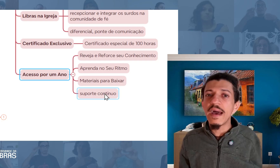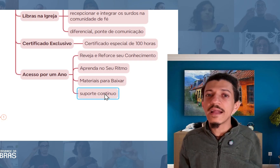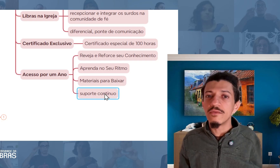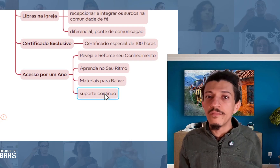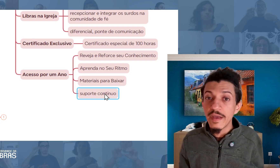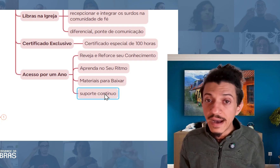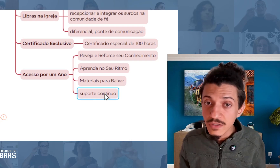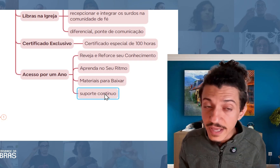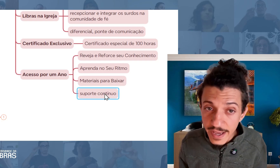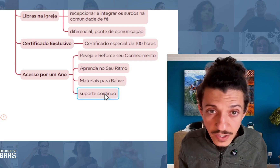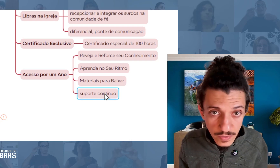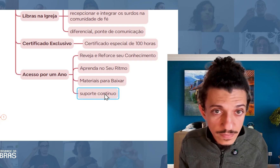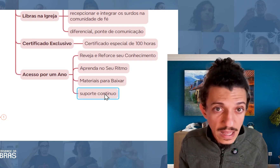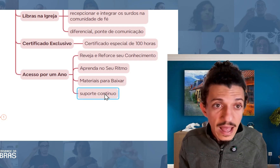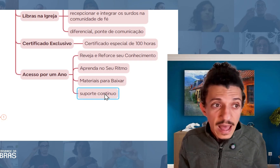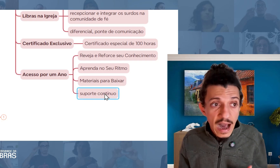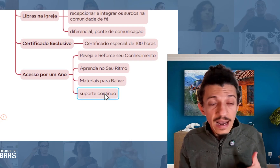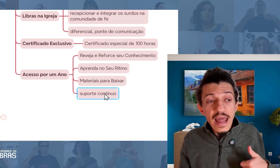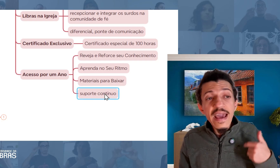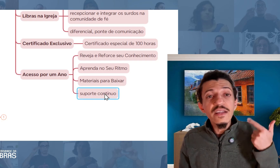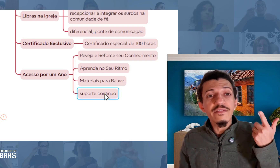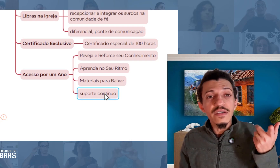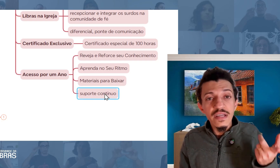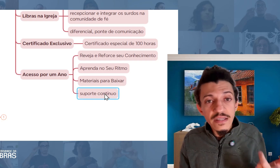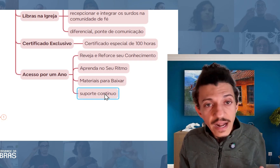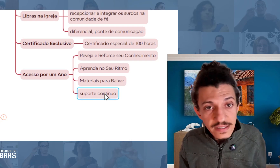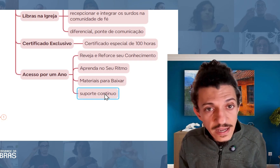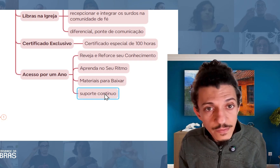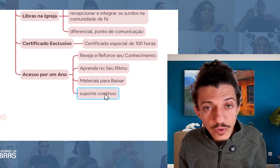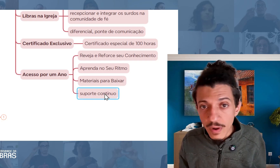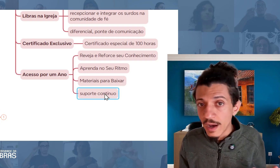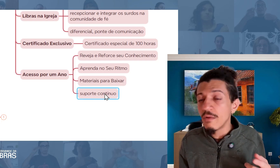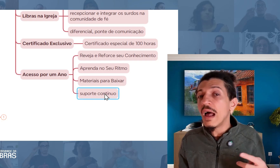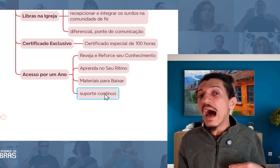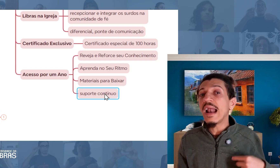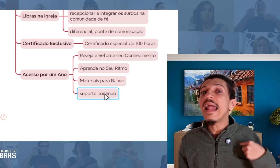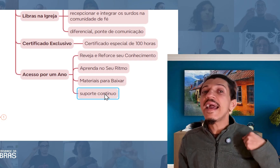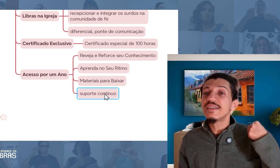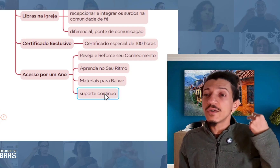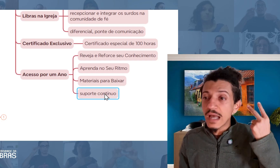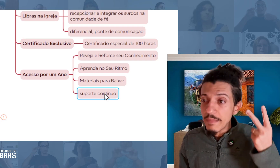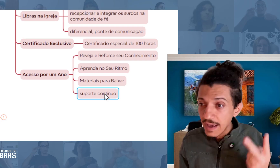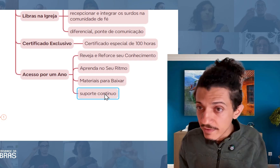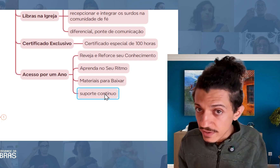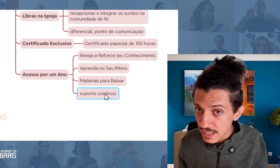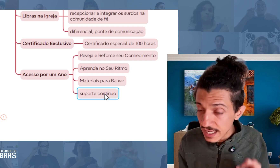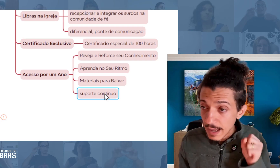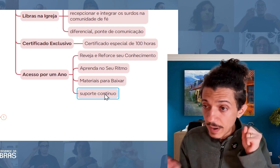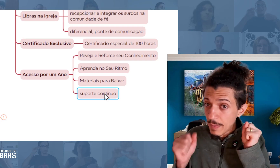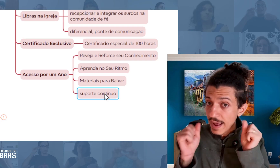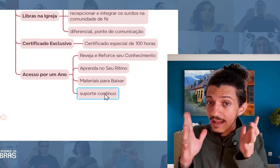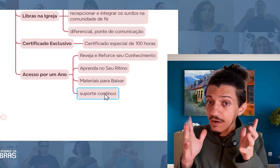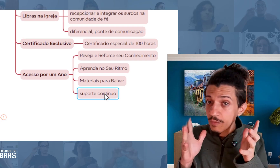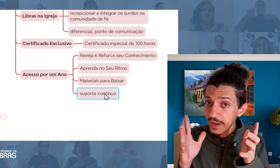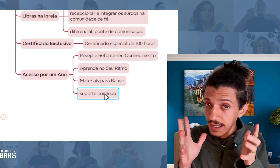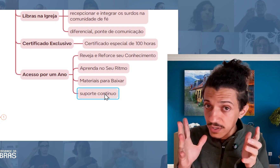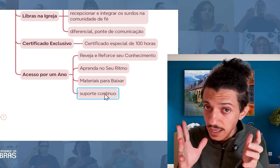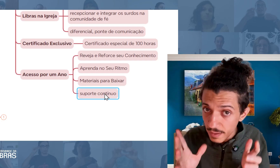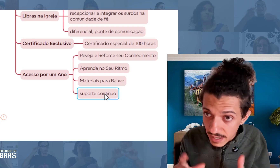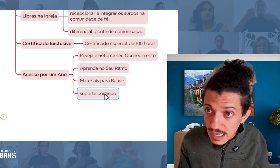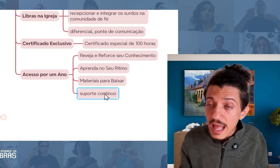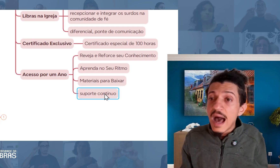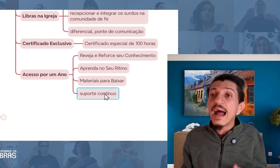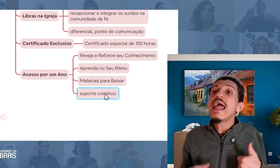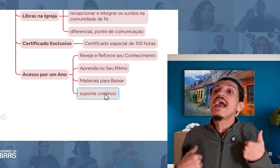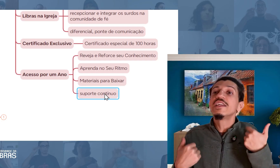do método. Mais do que isso, além de você ter acesso por 1 ano, além de eu saber que você já está preparado na comunicação em